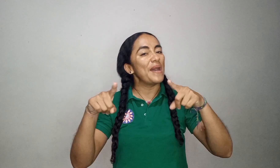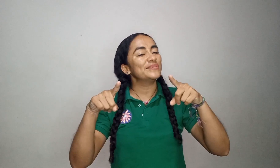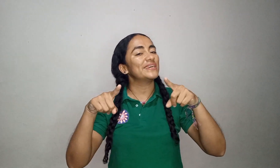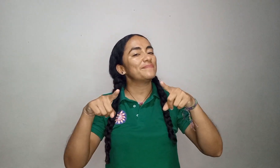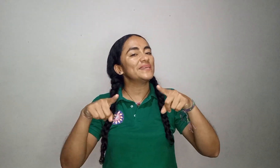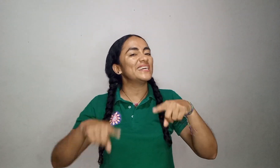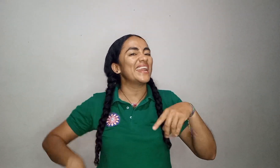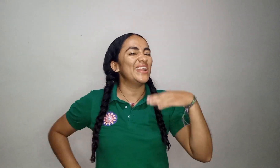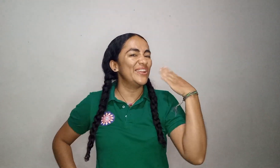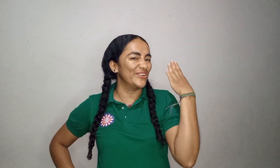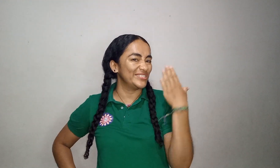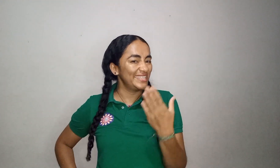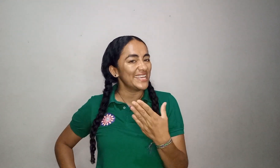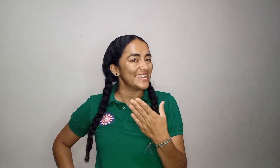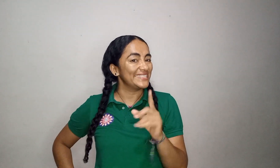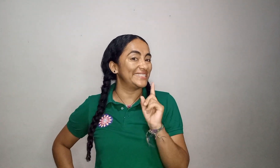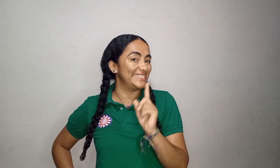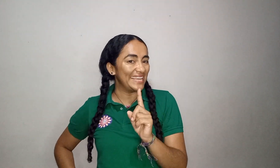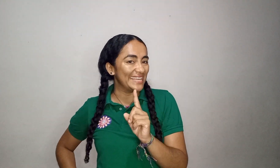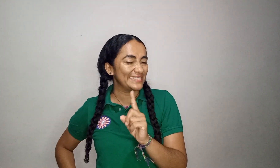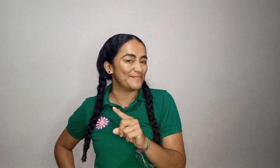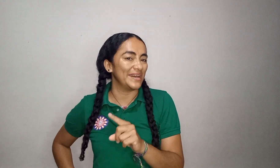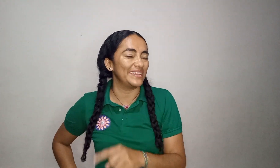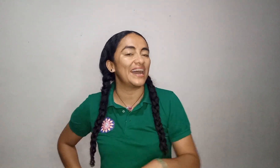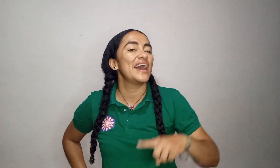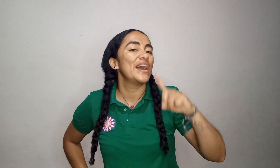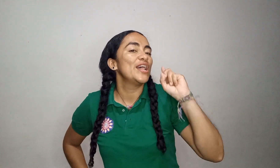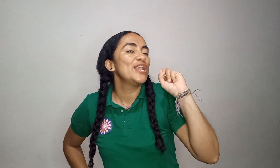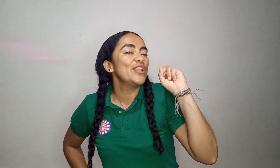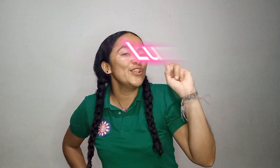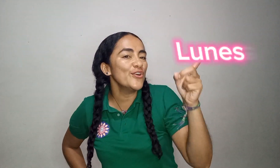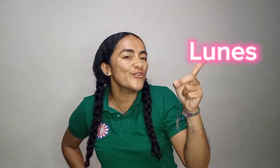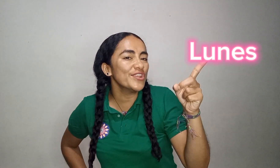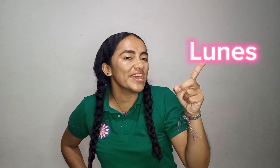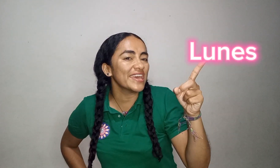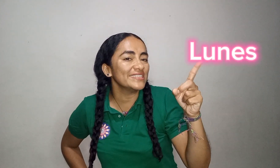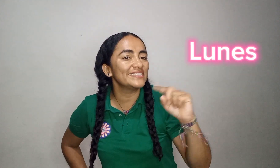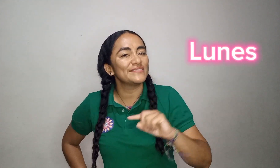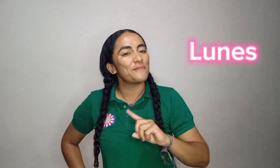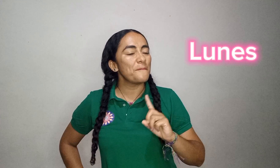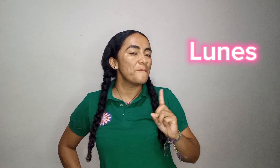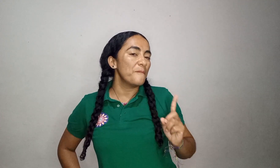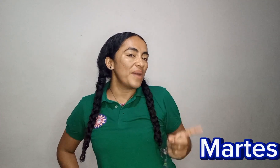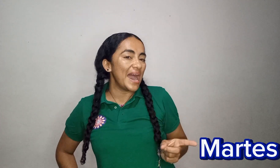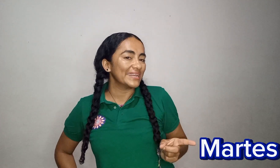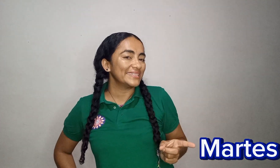Vamos a repasar los días de la semana. Lunes,